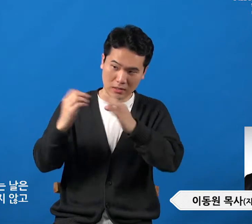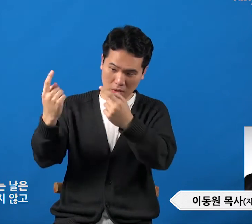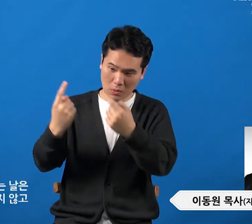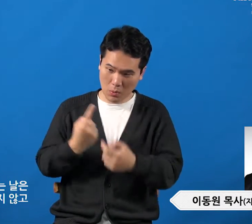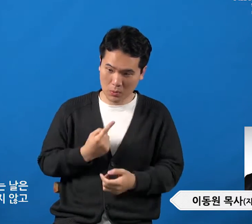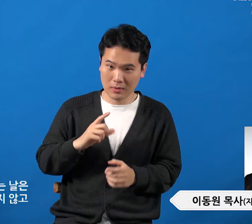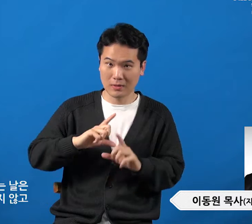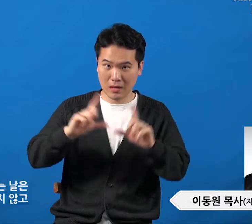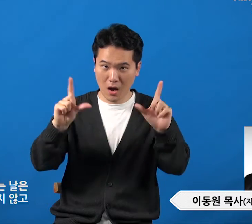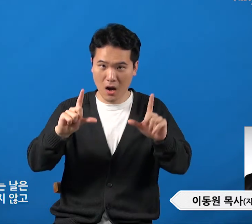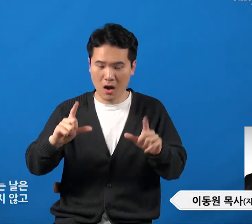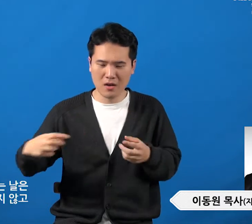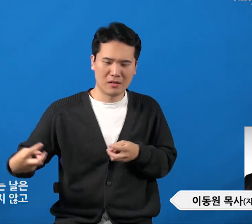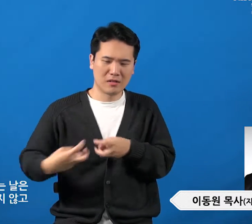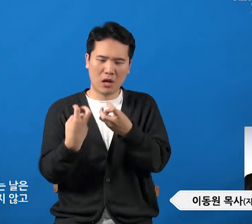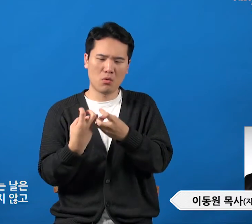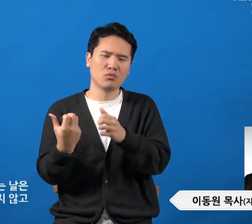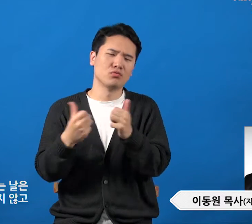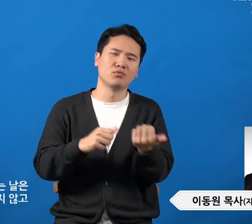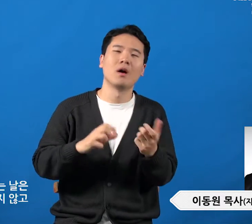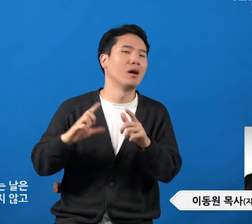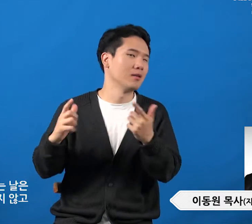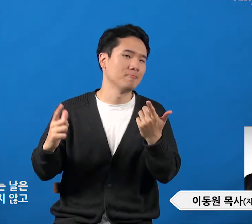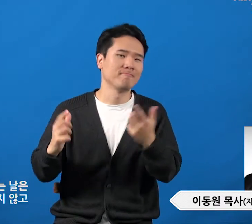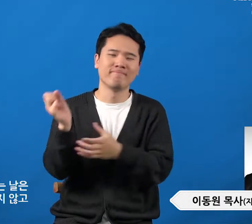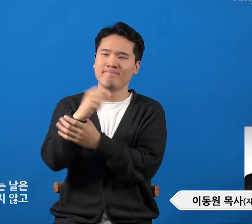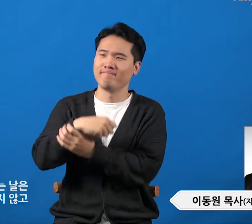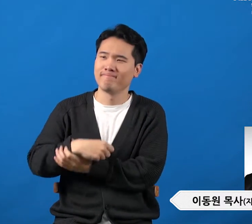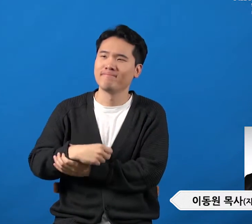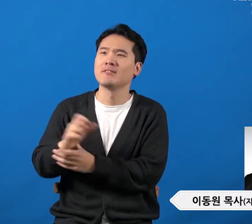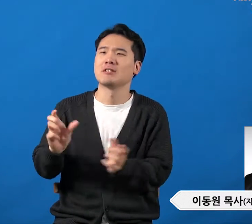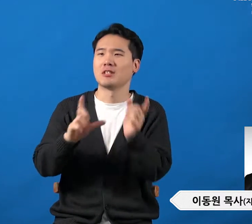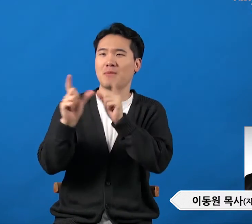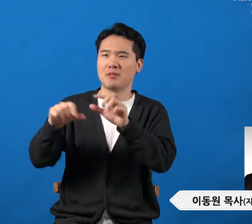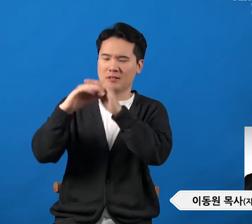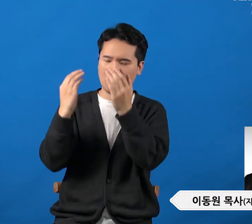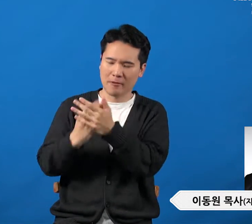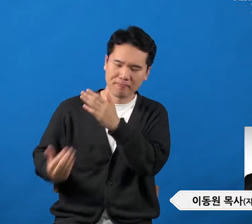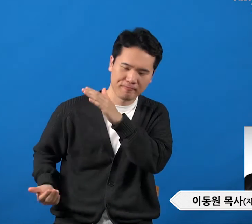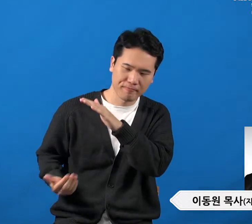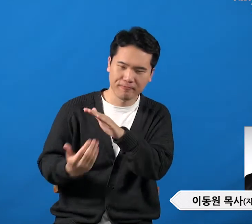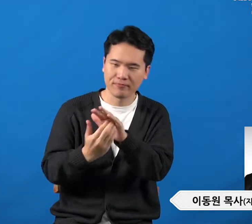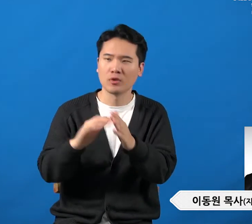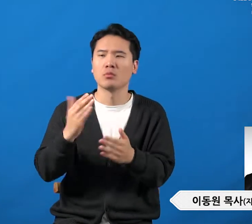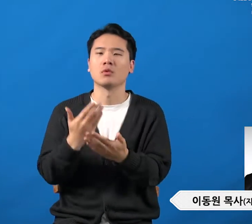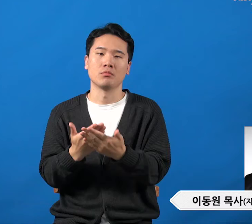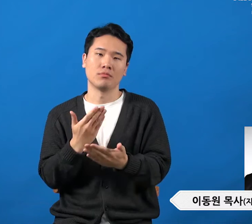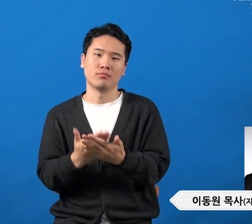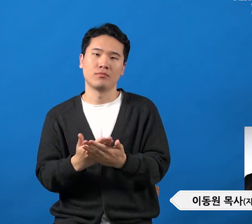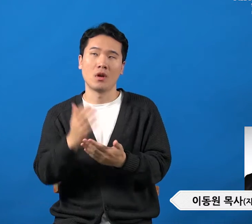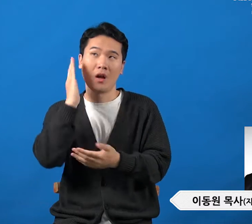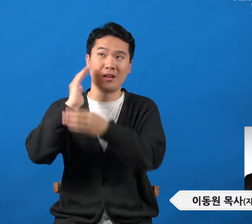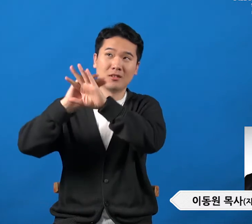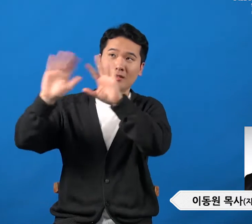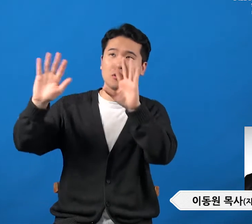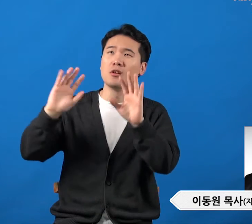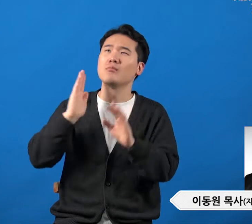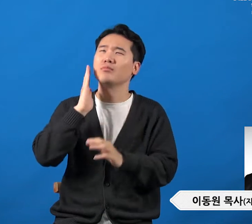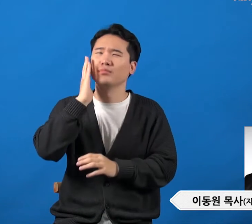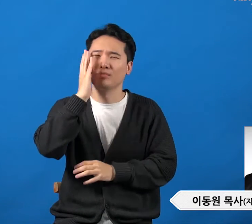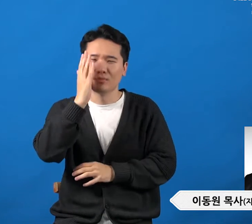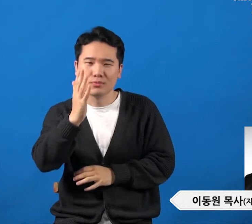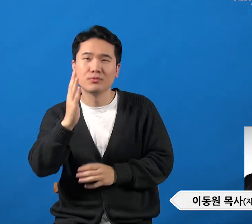사고나 병으로 찾아오지 않고 허락하신 삶을 다하는 날이 되게 하소서. 하늘은 푸르고